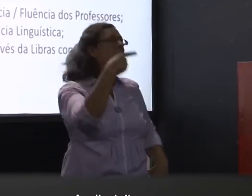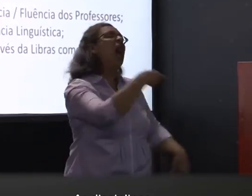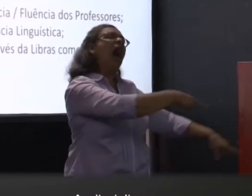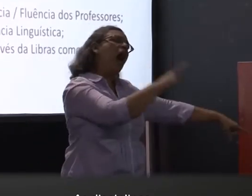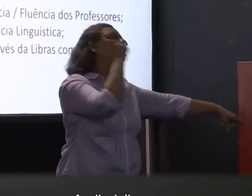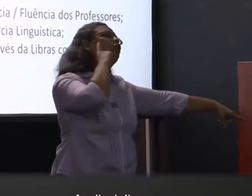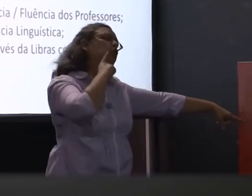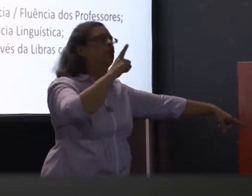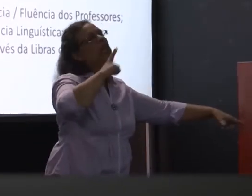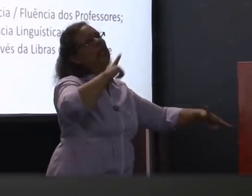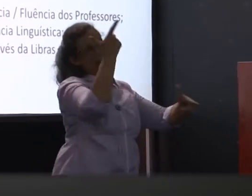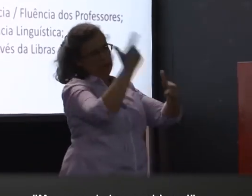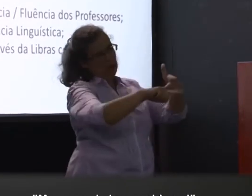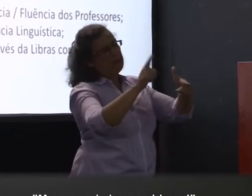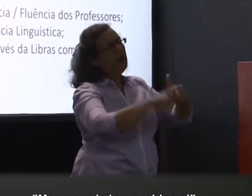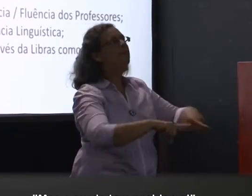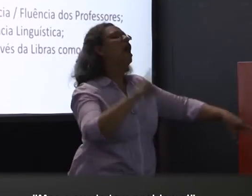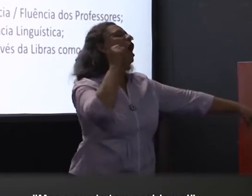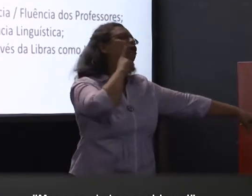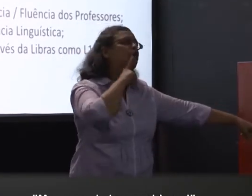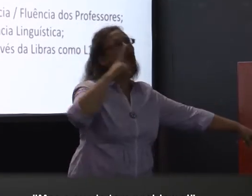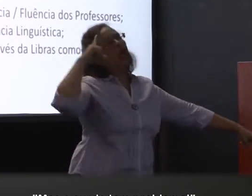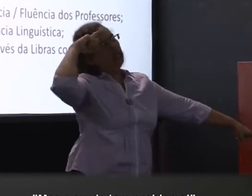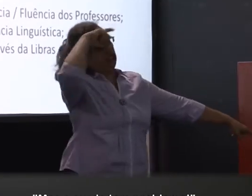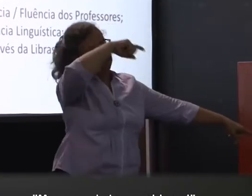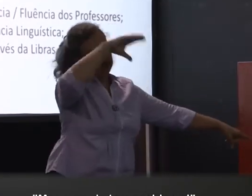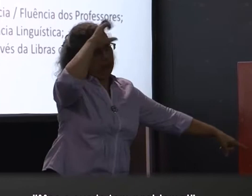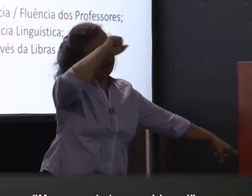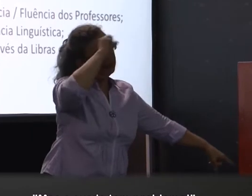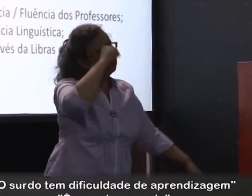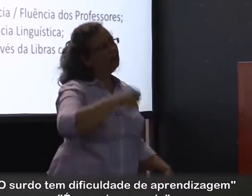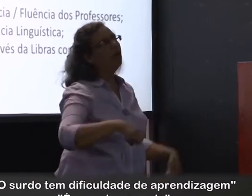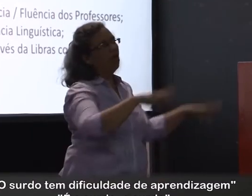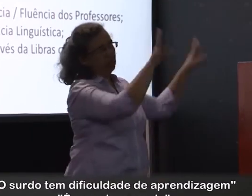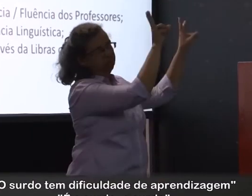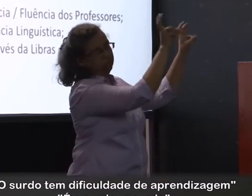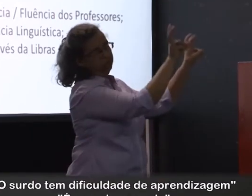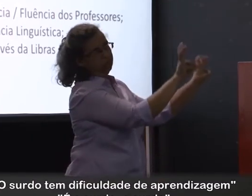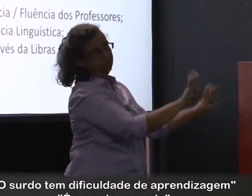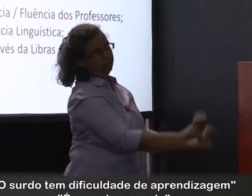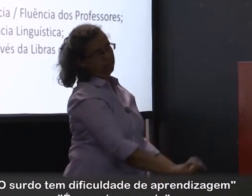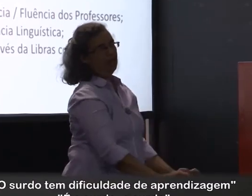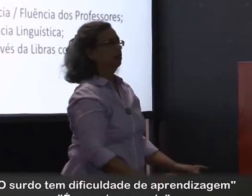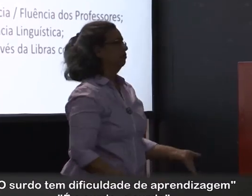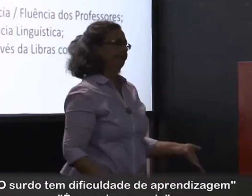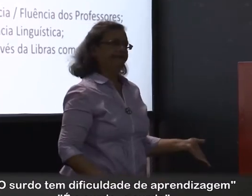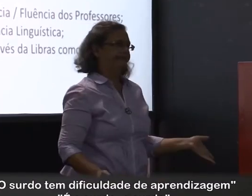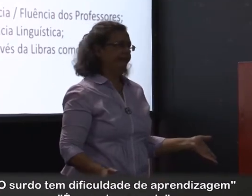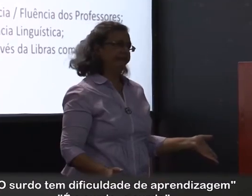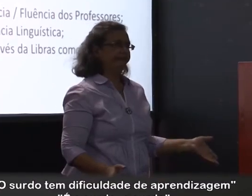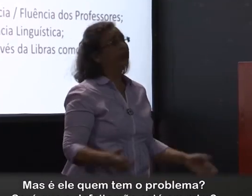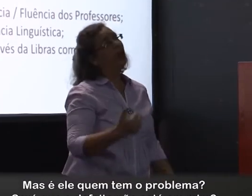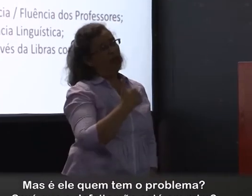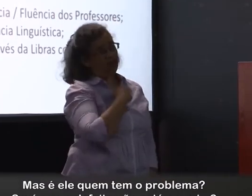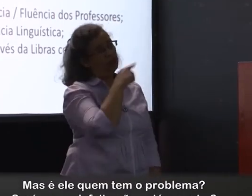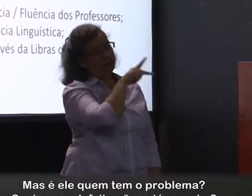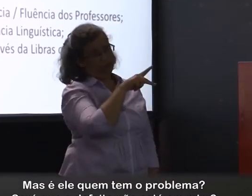disciplinas. Então, mas o surdo tem problema, o surdo que tem dificuldade de aprendizagem, é o surdo, é ele que tem o